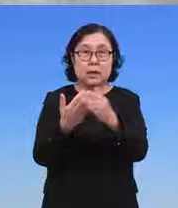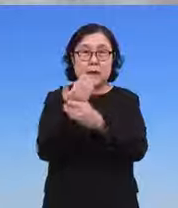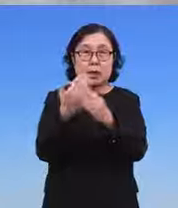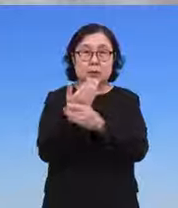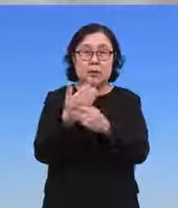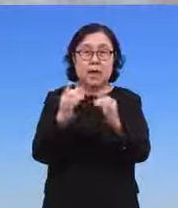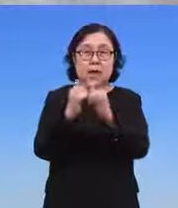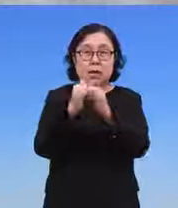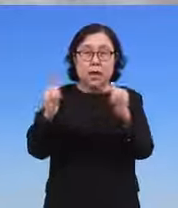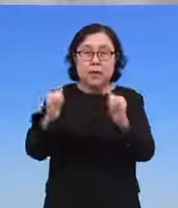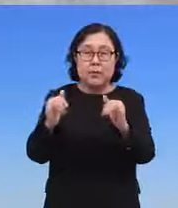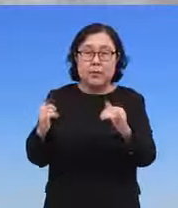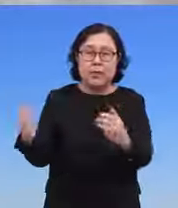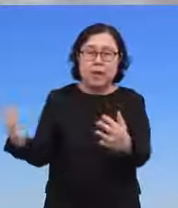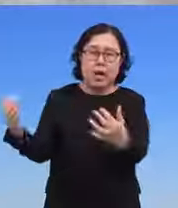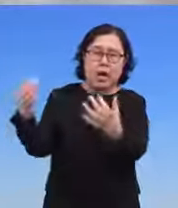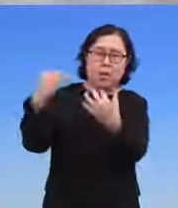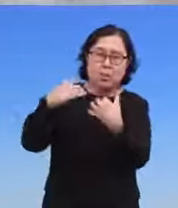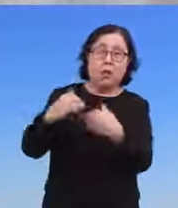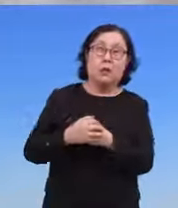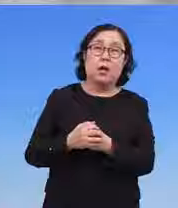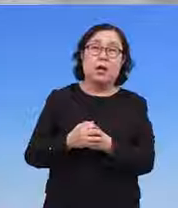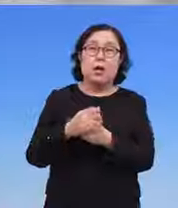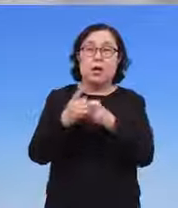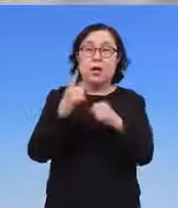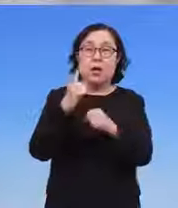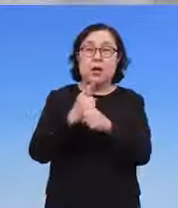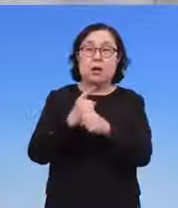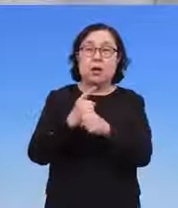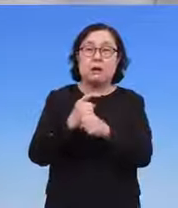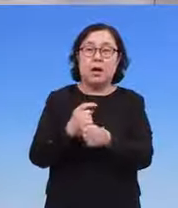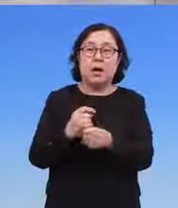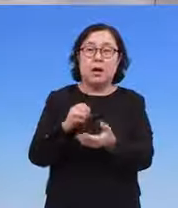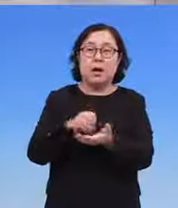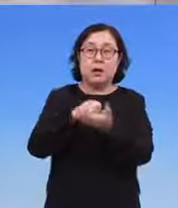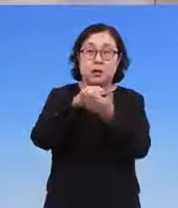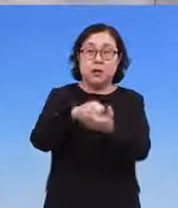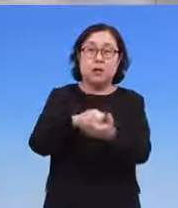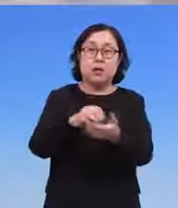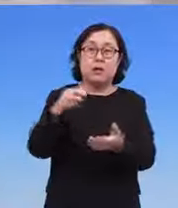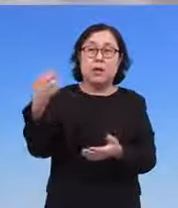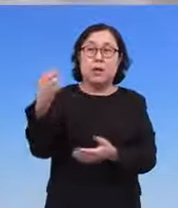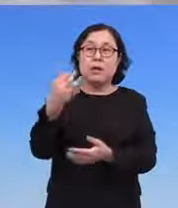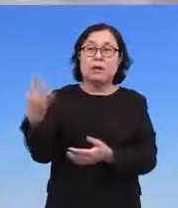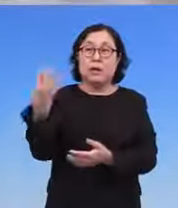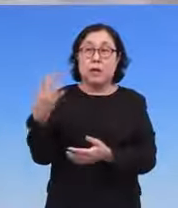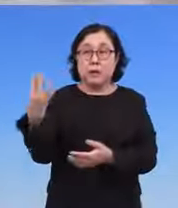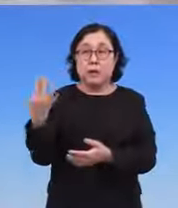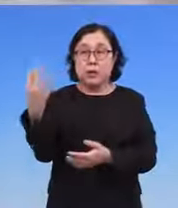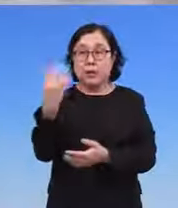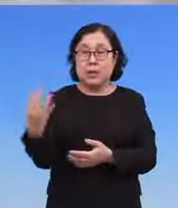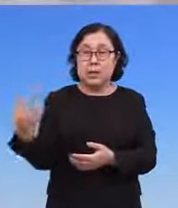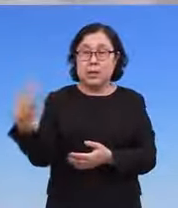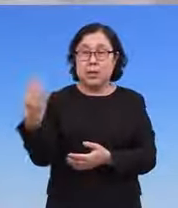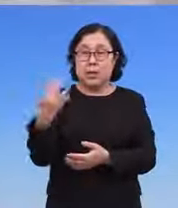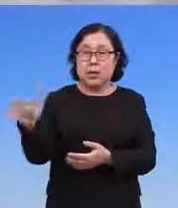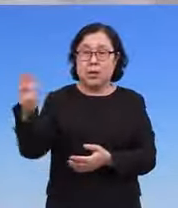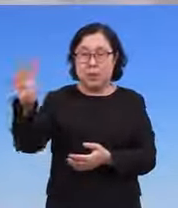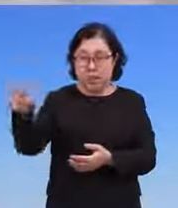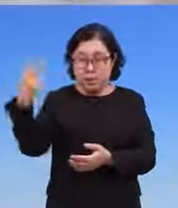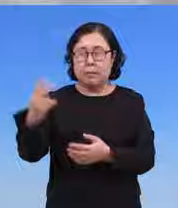벌어졌습니다. 엄청나게 사람들이 몰려드는 겁니다. 1년에 등록이 4,000명, 4,200명씩